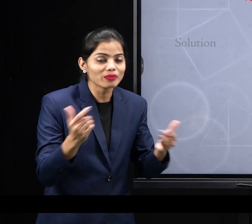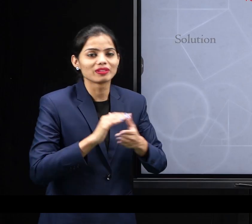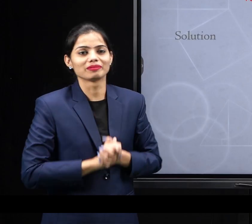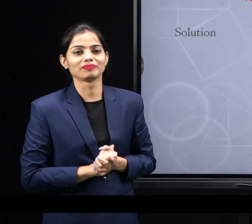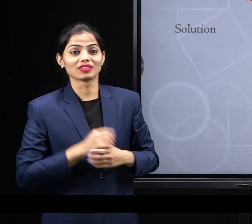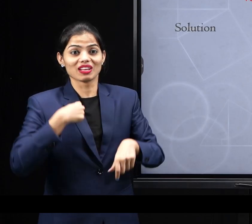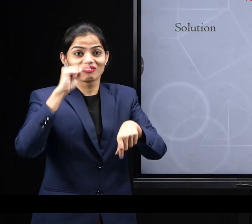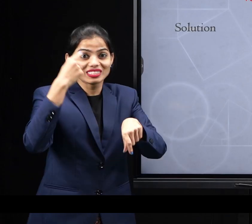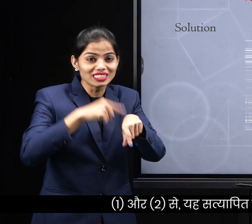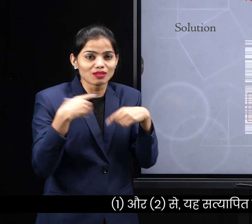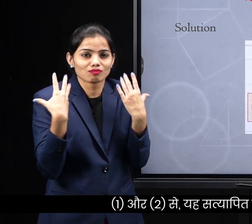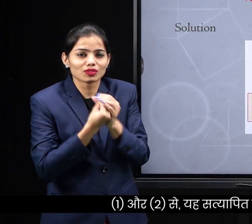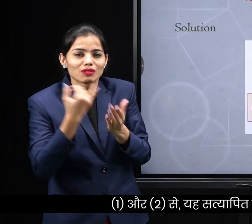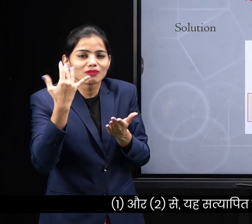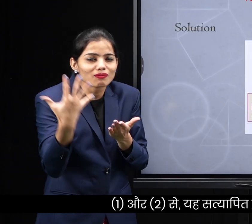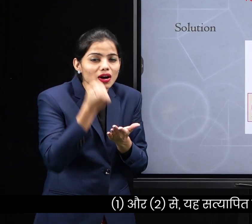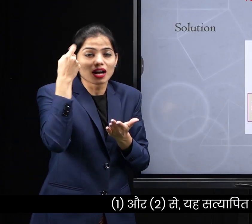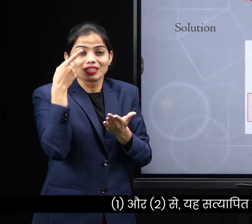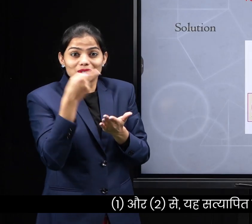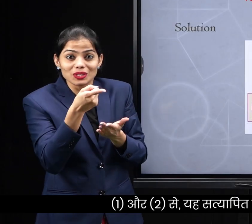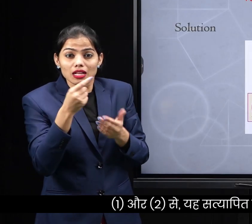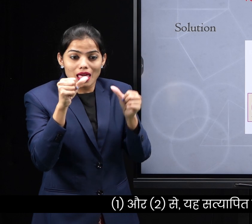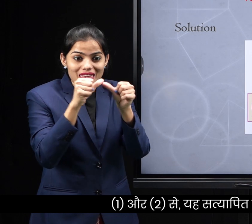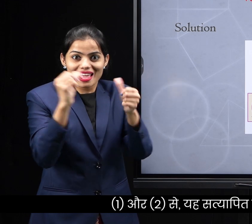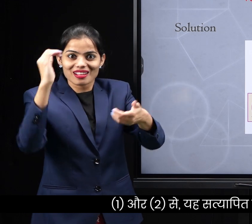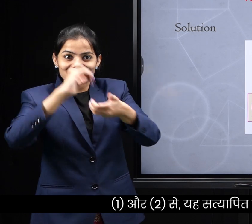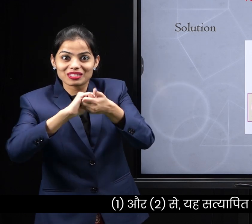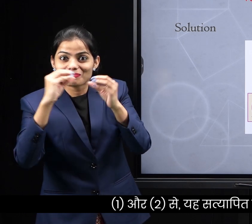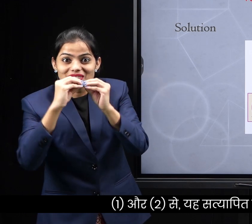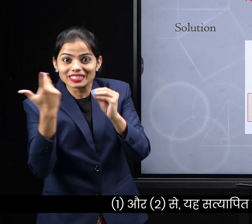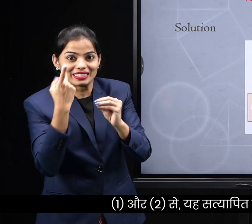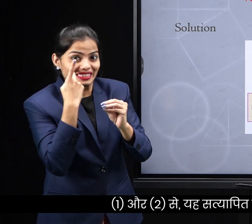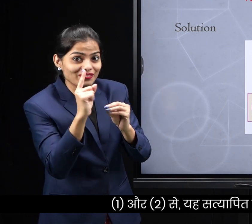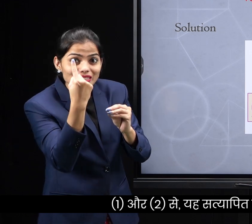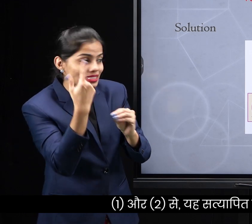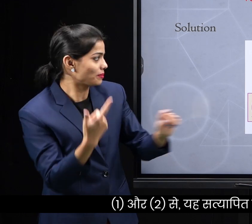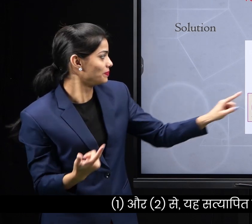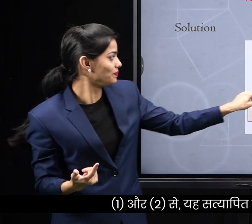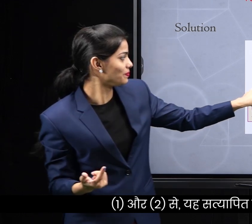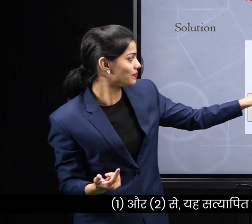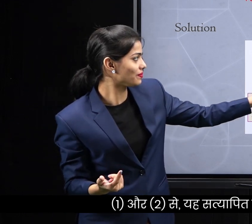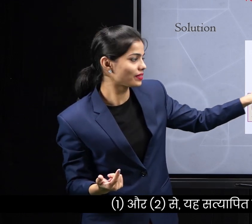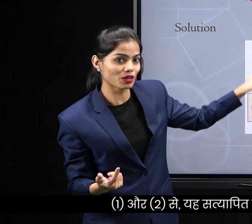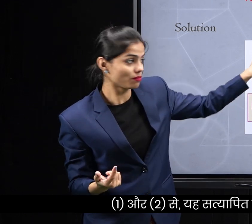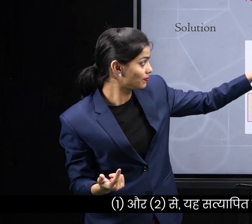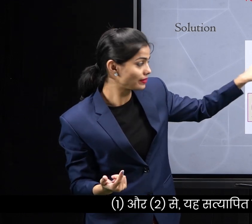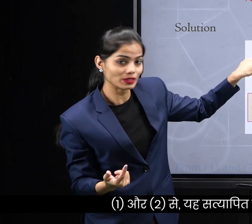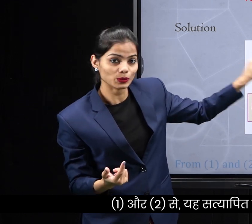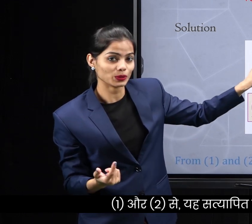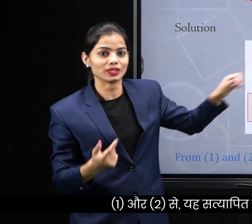विलयन 1 और 2 से यह सत्यापित किया जाता है कि A यूनियन B इज इक्वल्स टू A इंटरसेक्शन